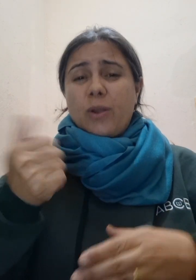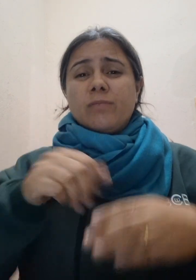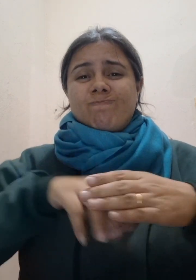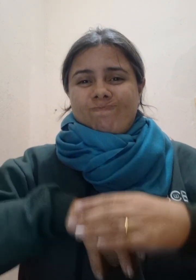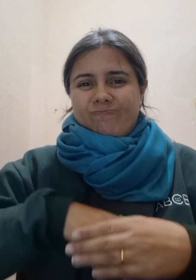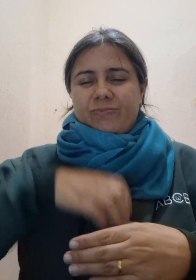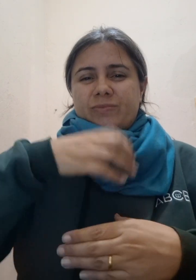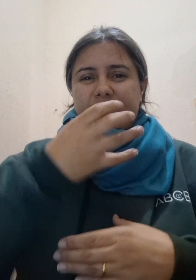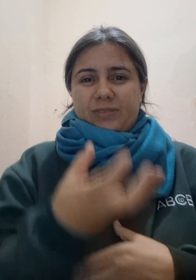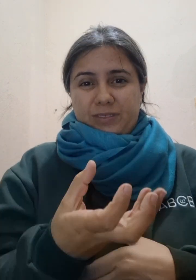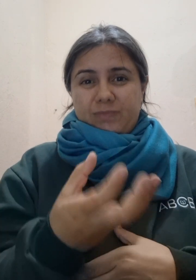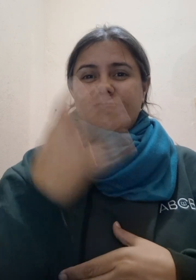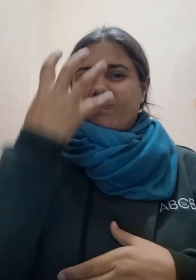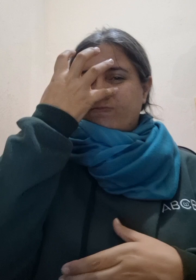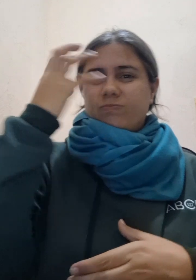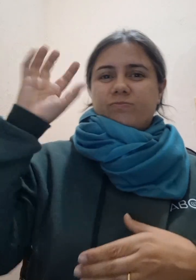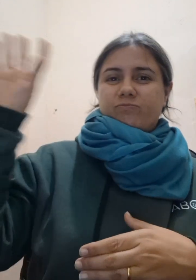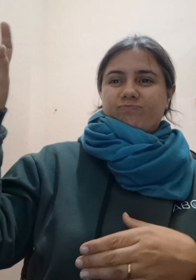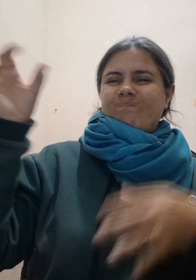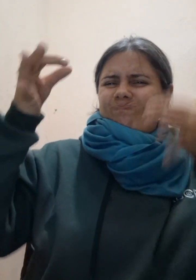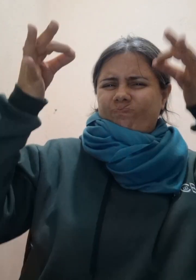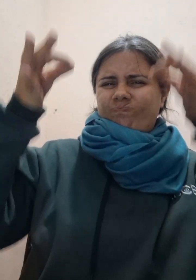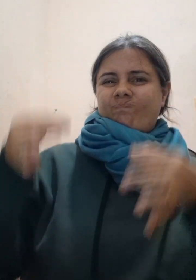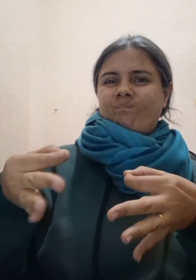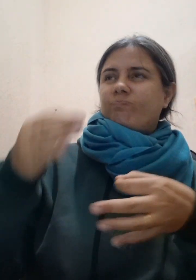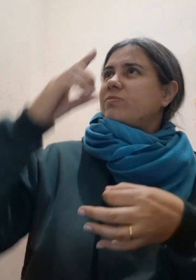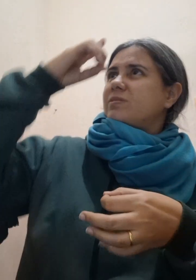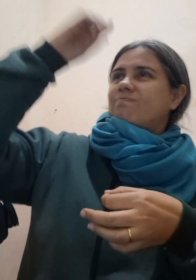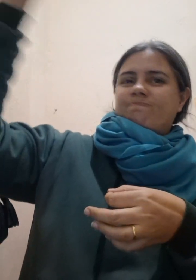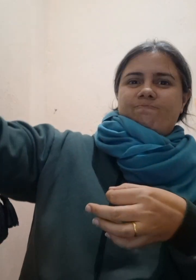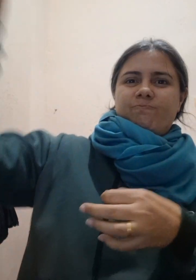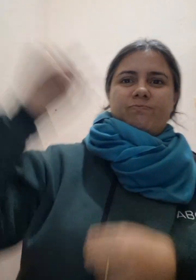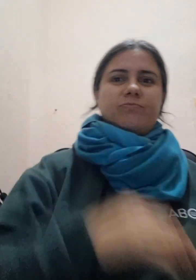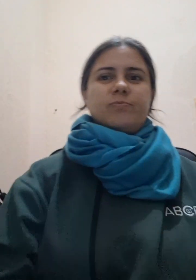desenvolvendo, um caráter íntegro diante de Deus.